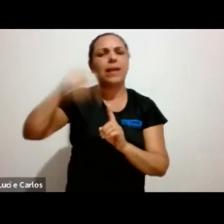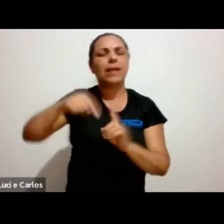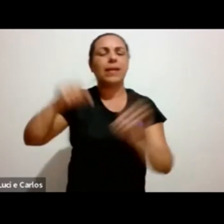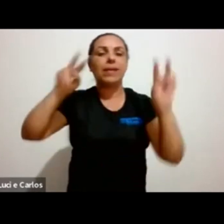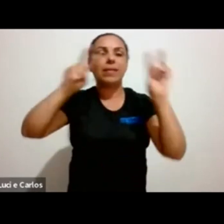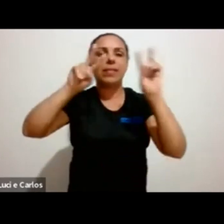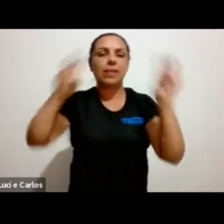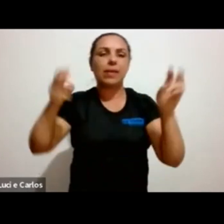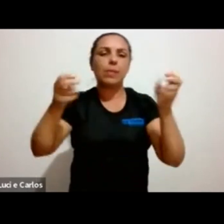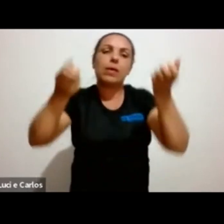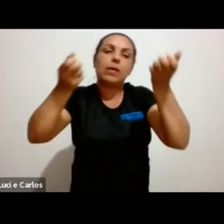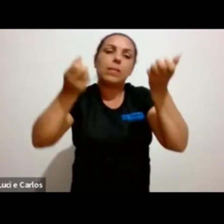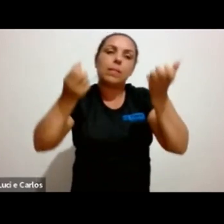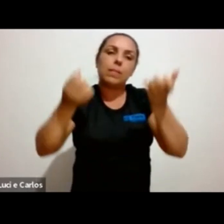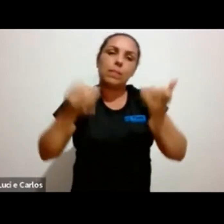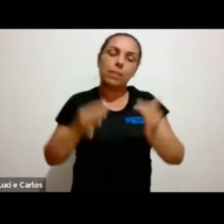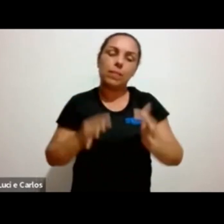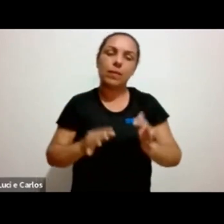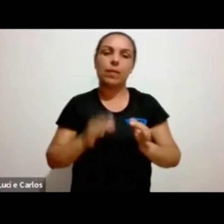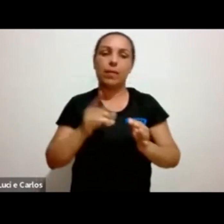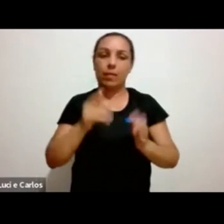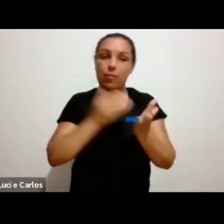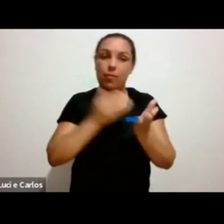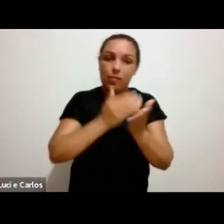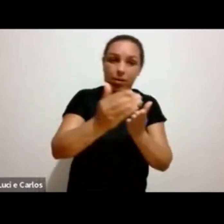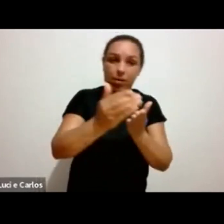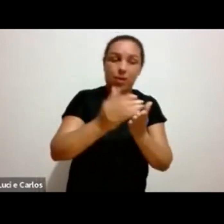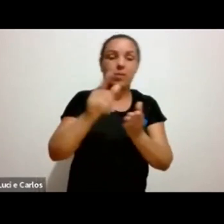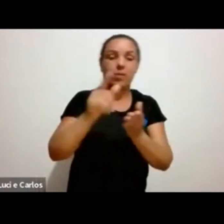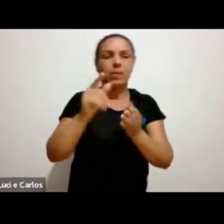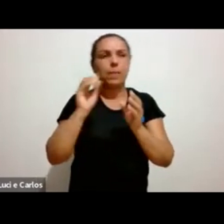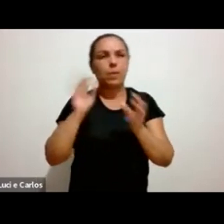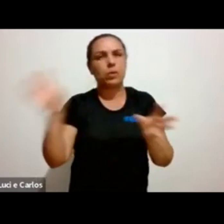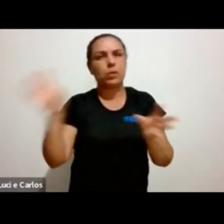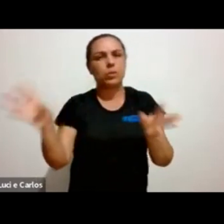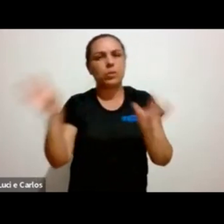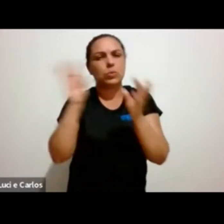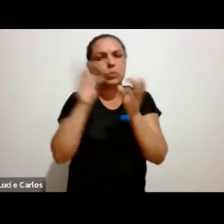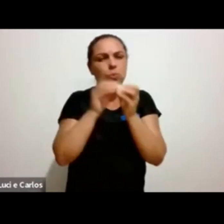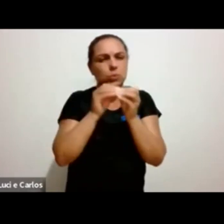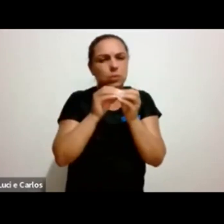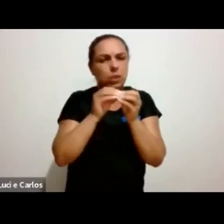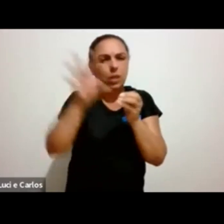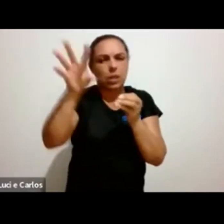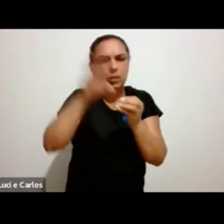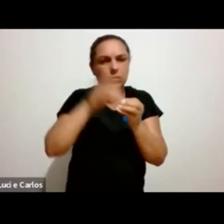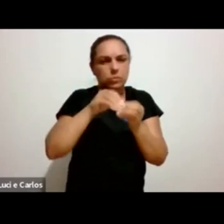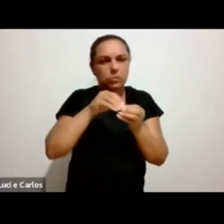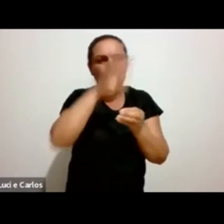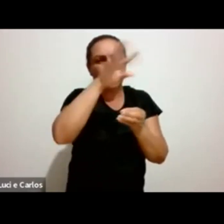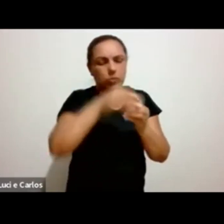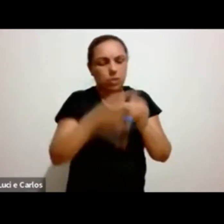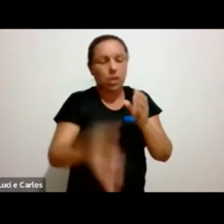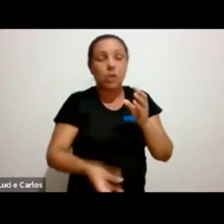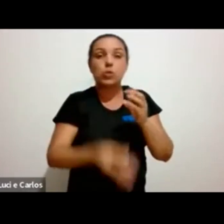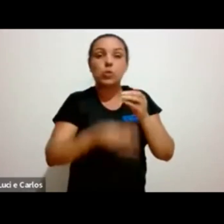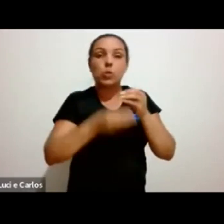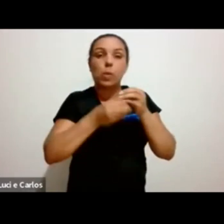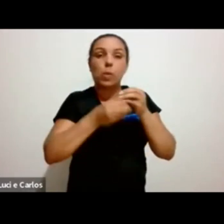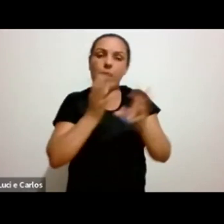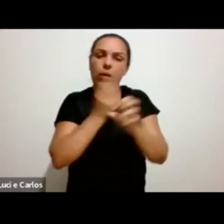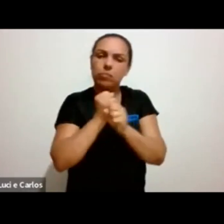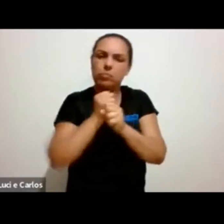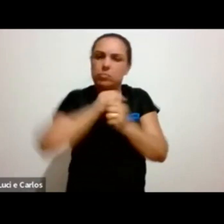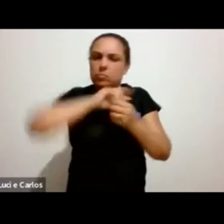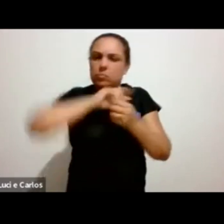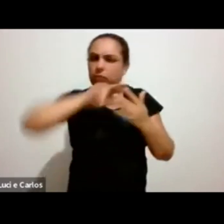essa parcial que você pode estar fazendo, essa coisa que você pode estar fazendo, tomando passos na sua vida e nutrir melhor